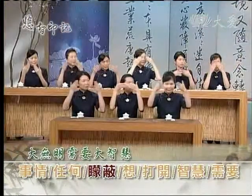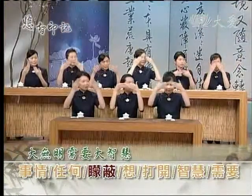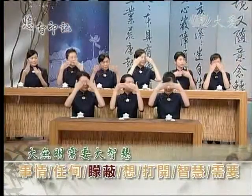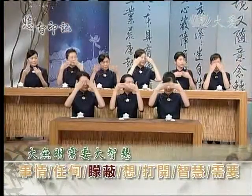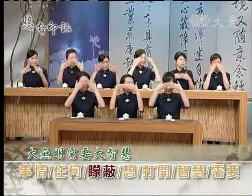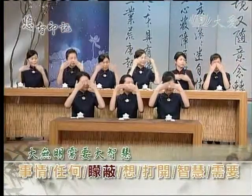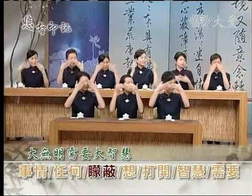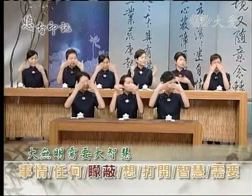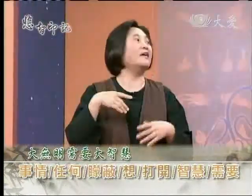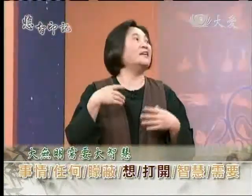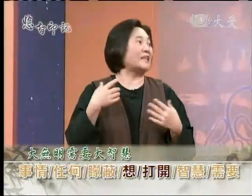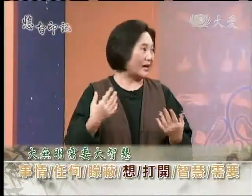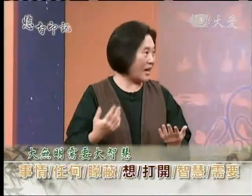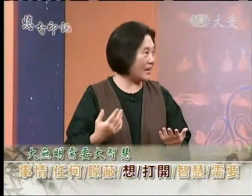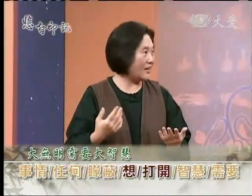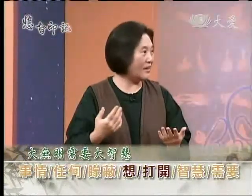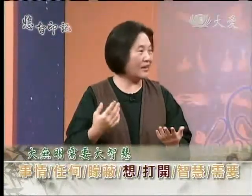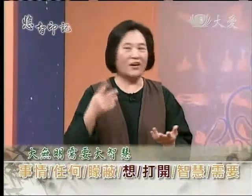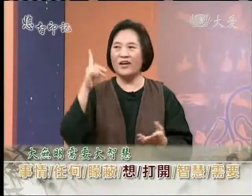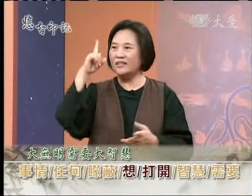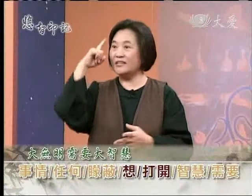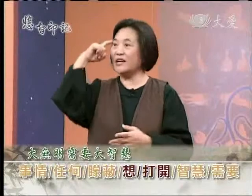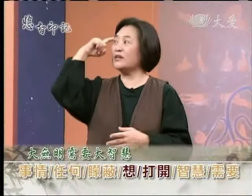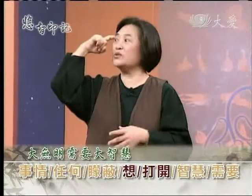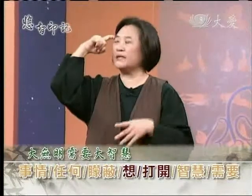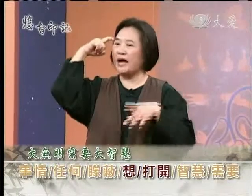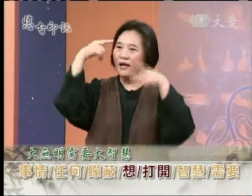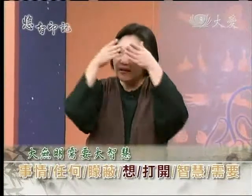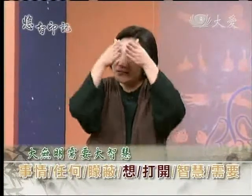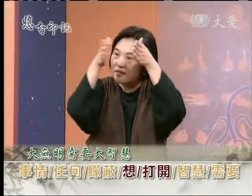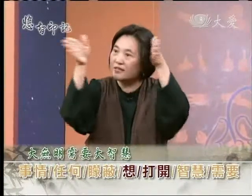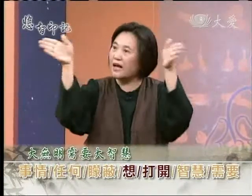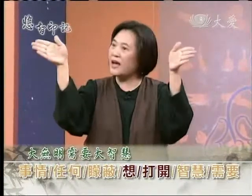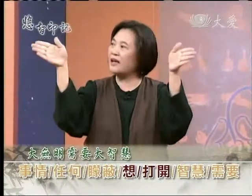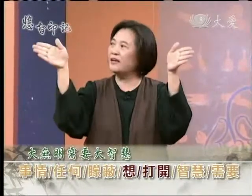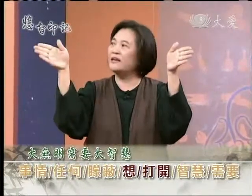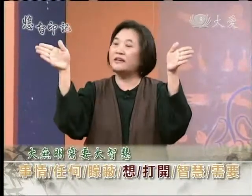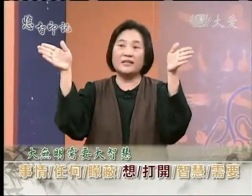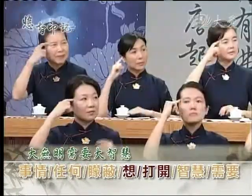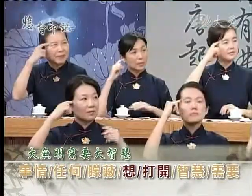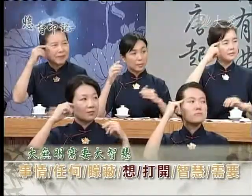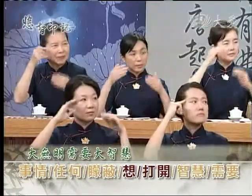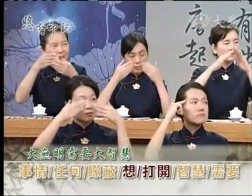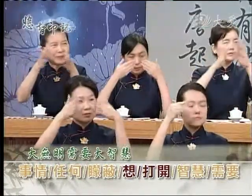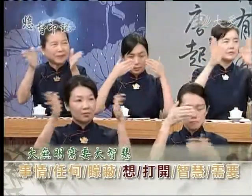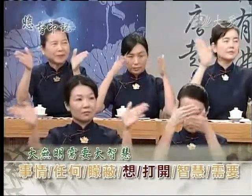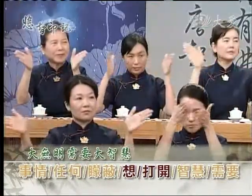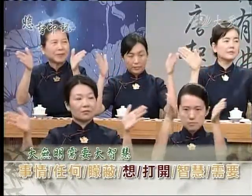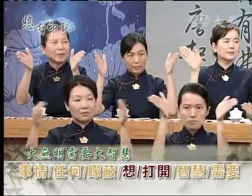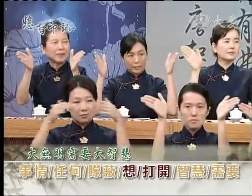果你想要去把它打开，你想要去把它这样子打开该怎么办呢？ 打开